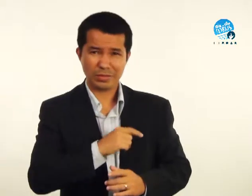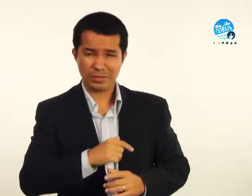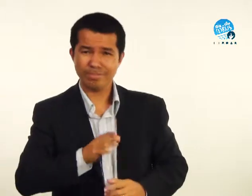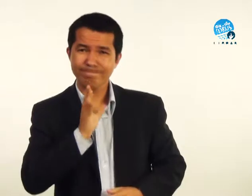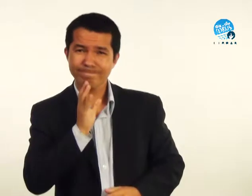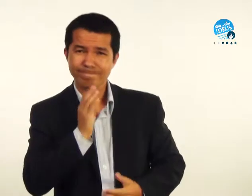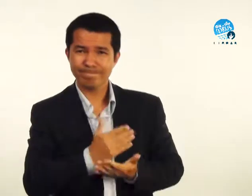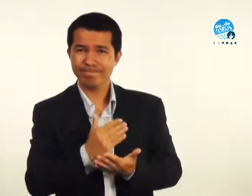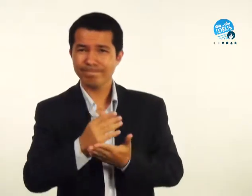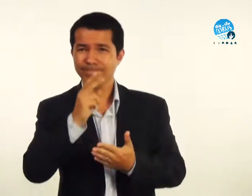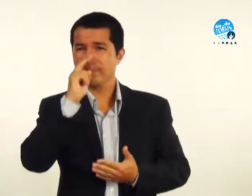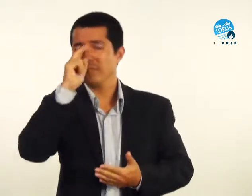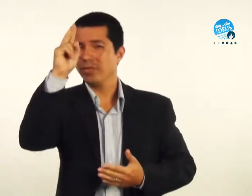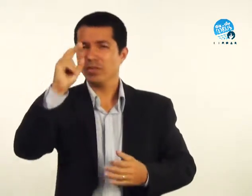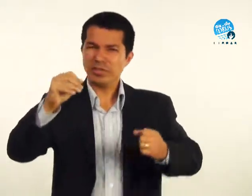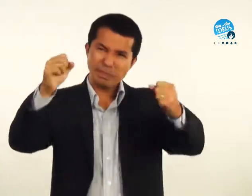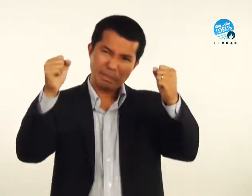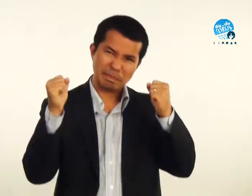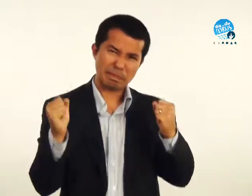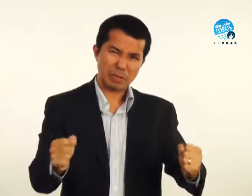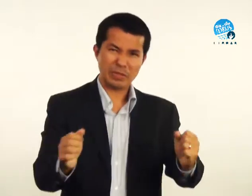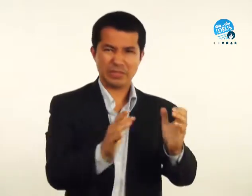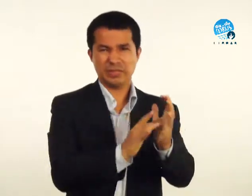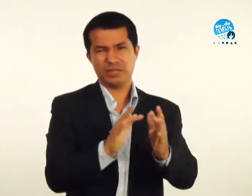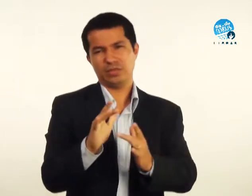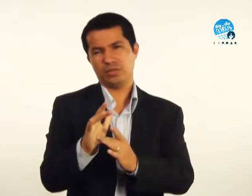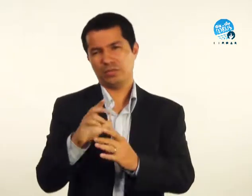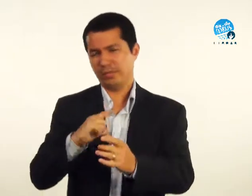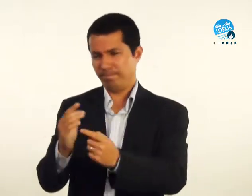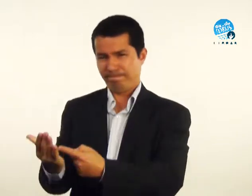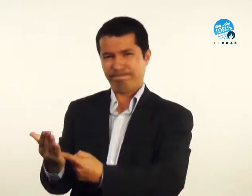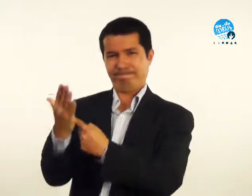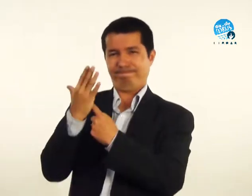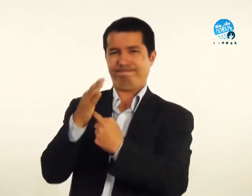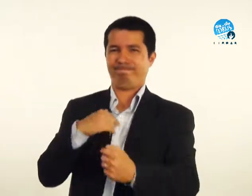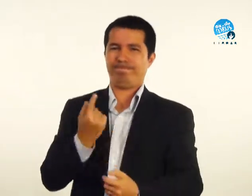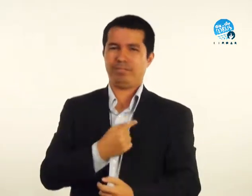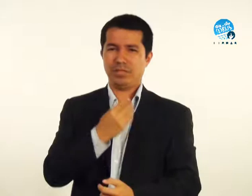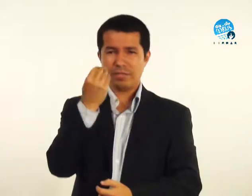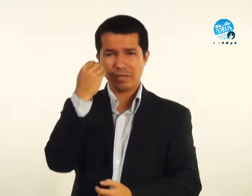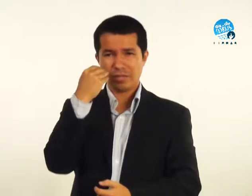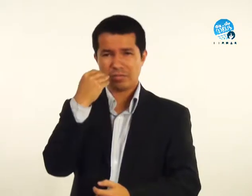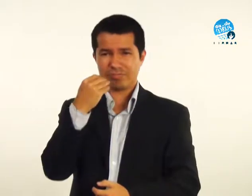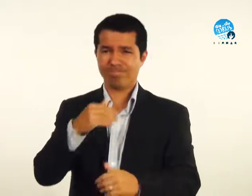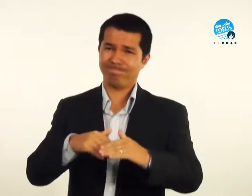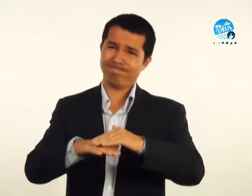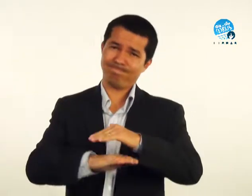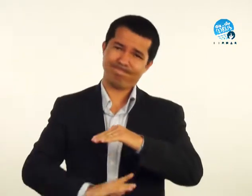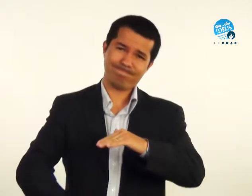de quem a gente recebe amor e graça, e que a gente conhece o poder que se revela na nossa